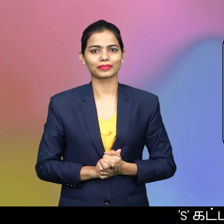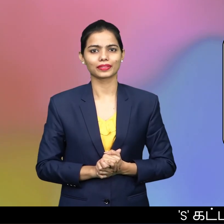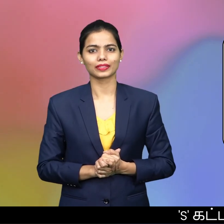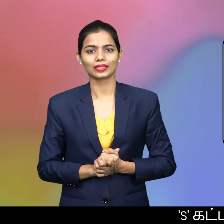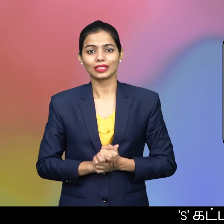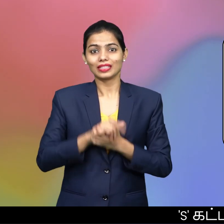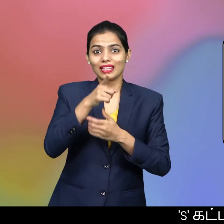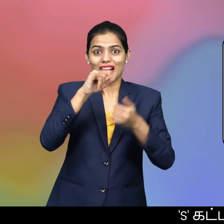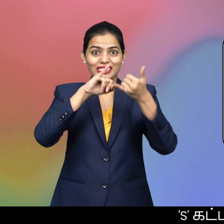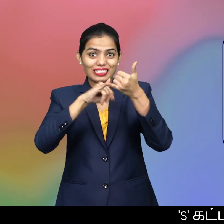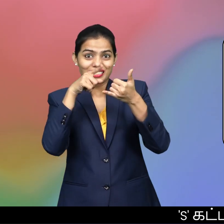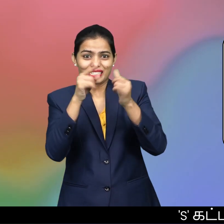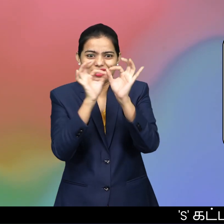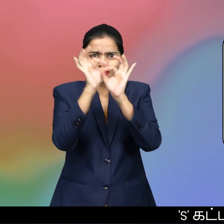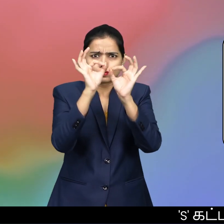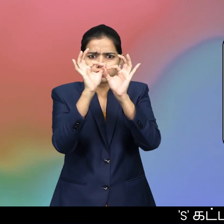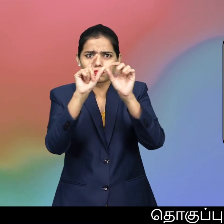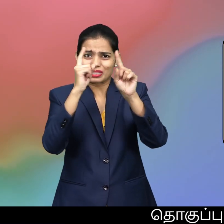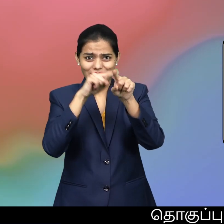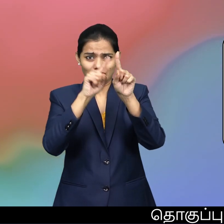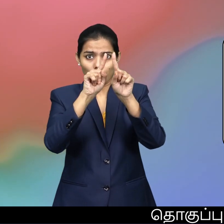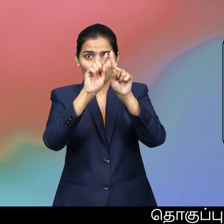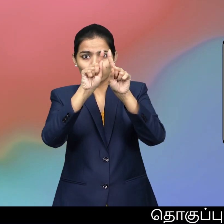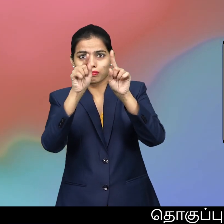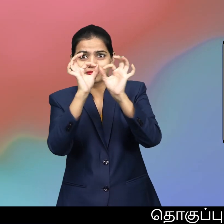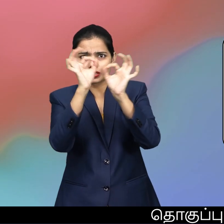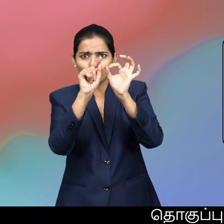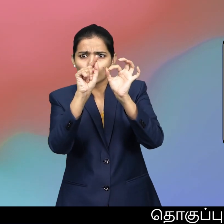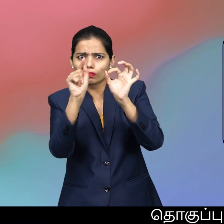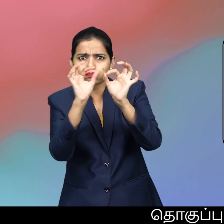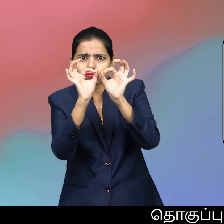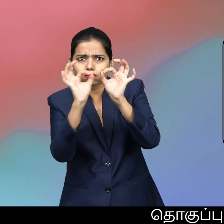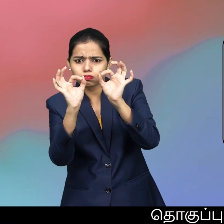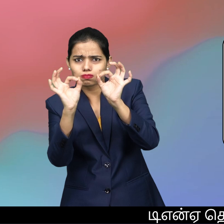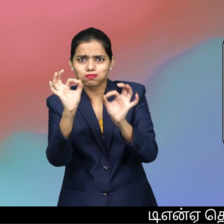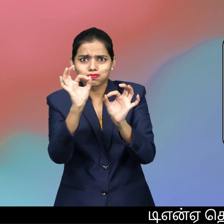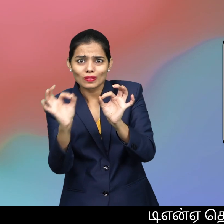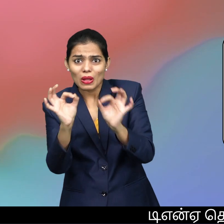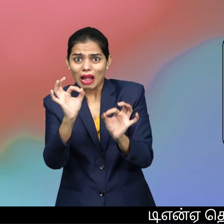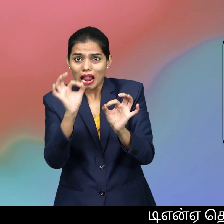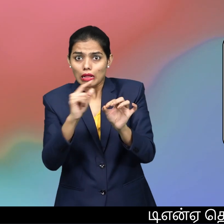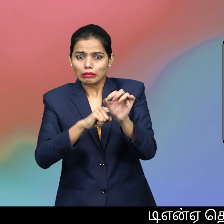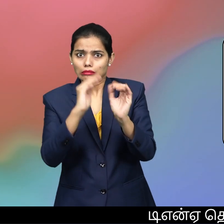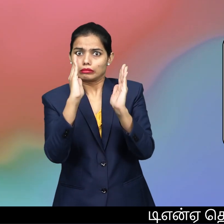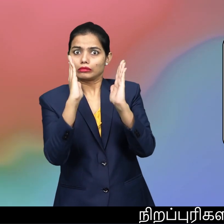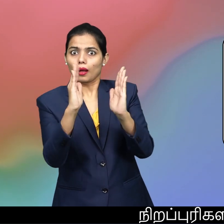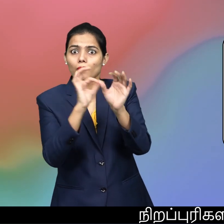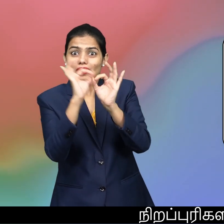S கட்டம் அல்லது தொகுப்பு கட்டம் என்பது DNA தொகுப்பு மற்றும்